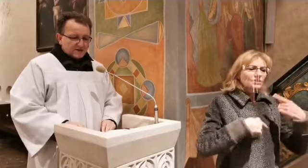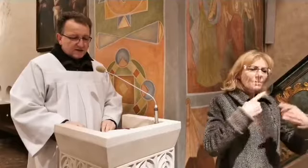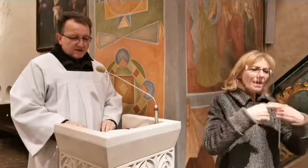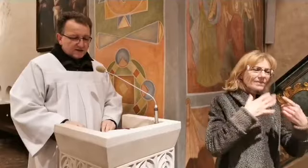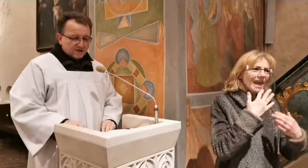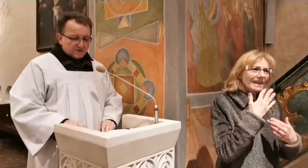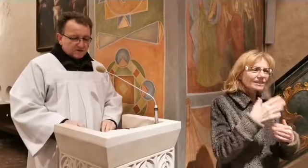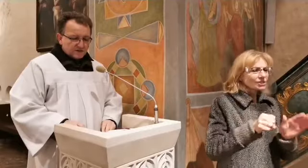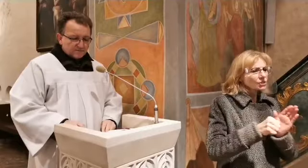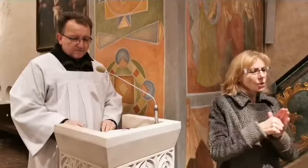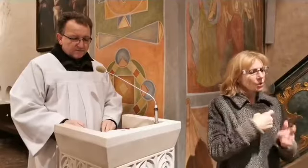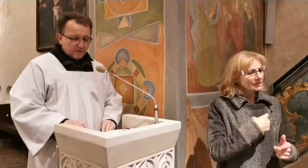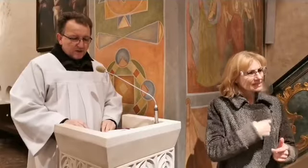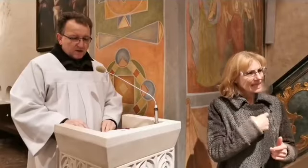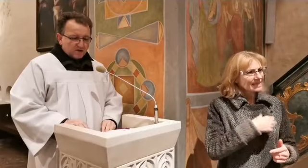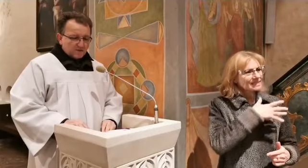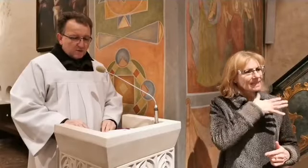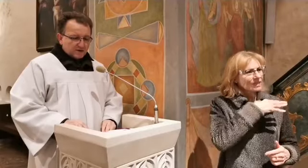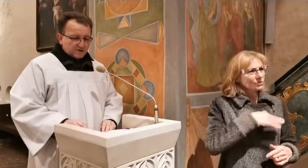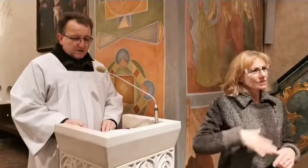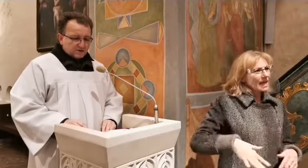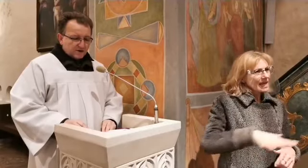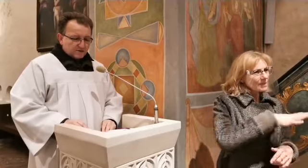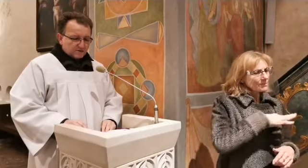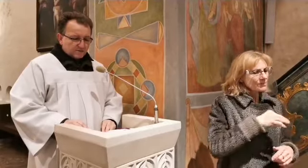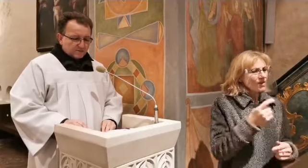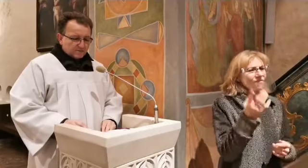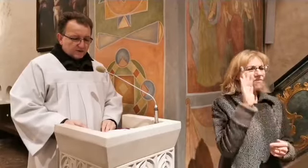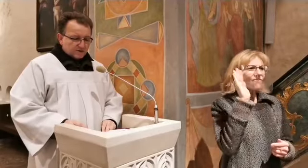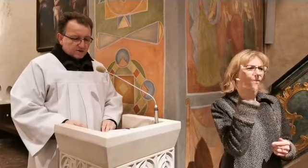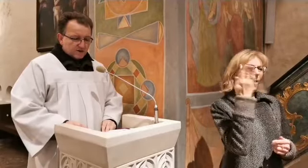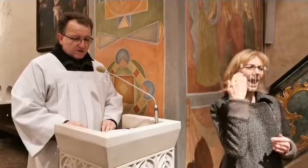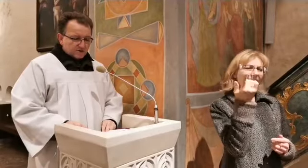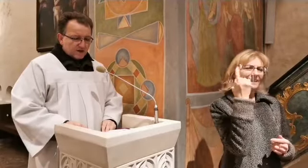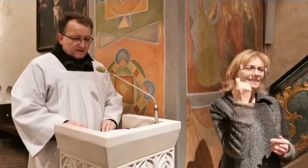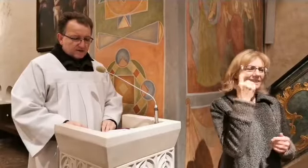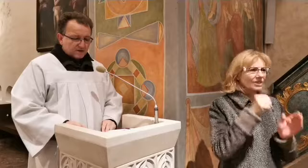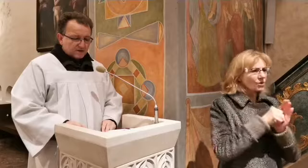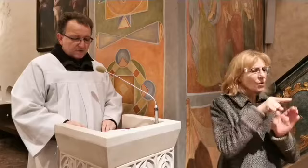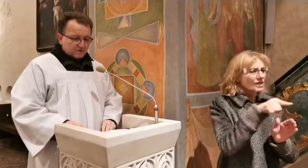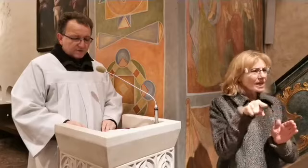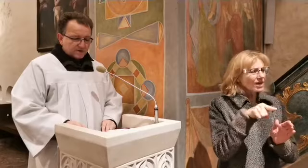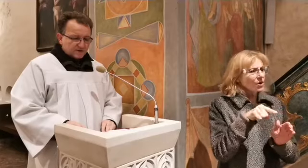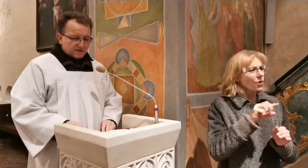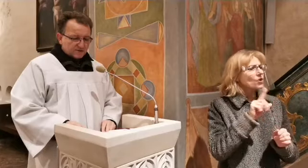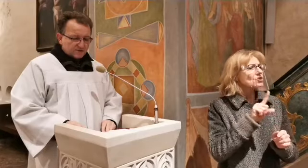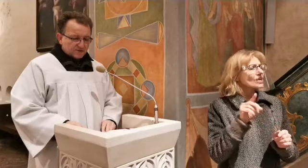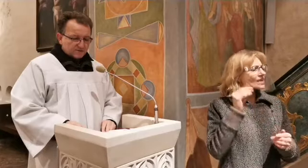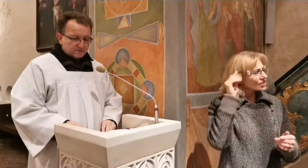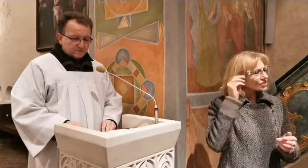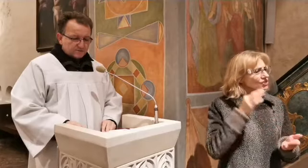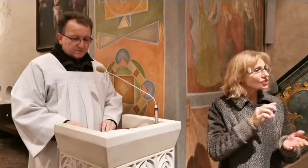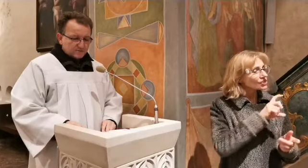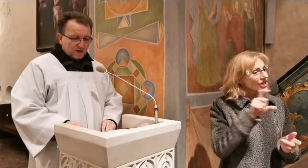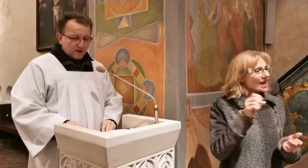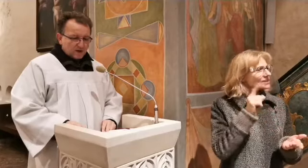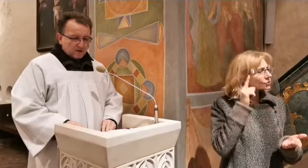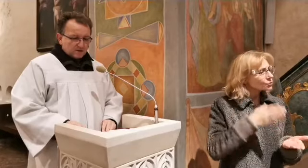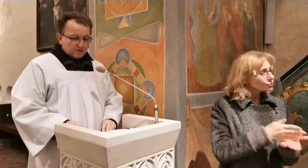Przemawiajcie do serca Jeruzalem i wołajcie do niego, że czas jego służby się skończył,